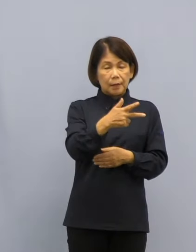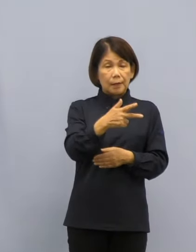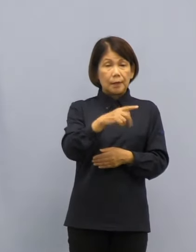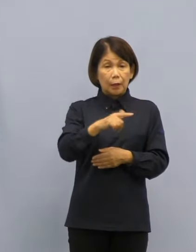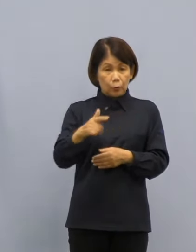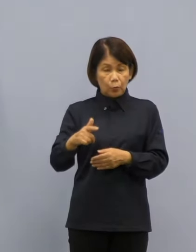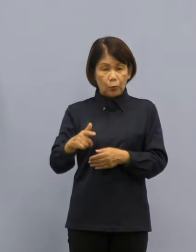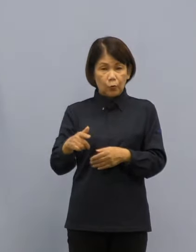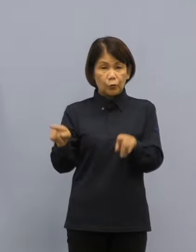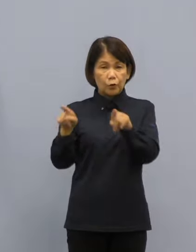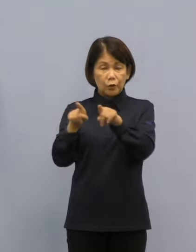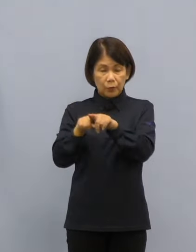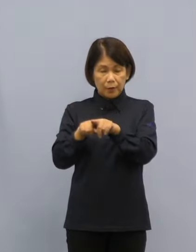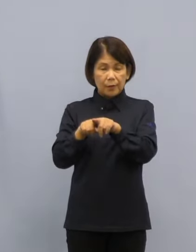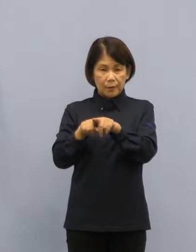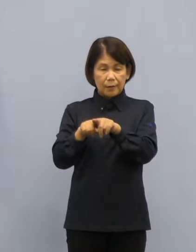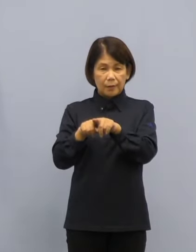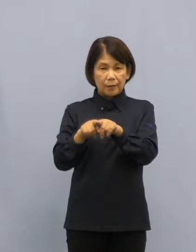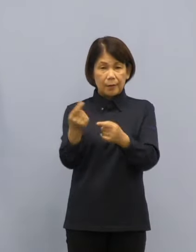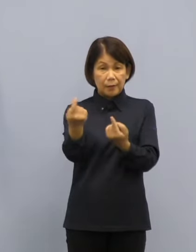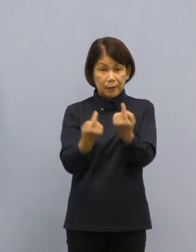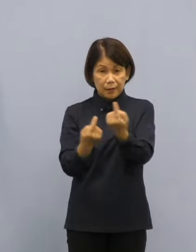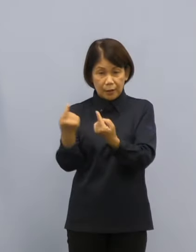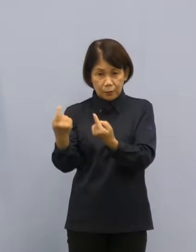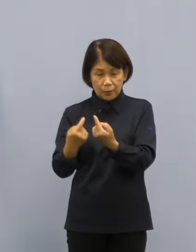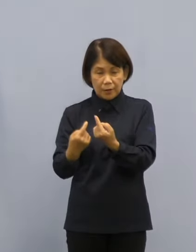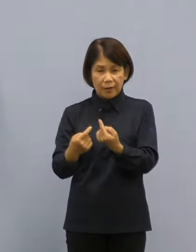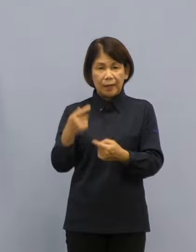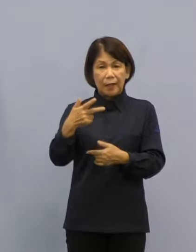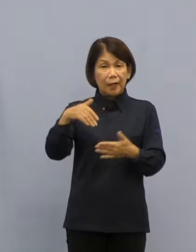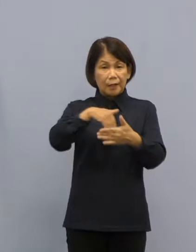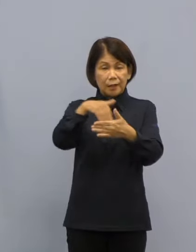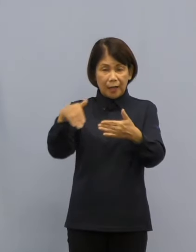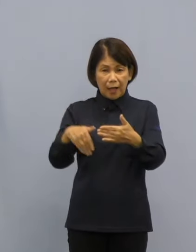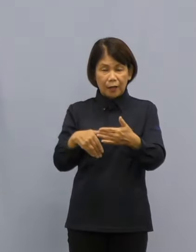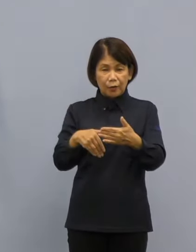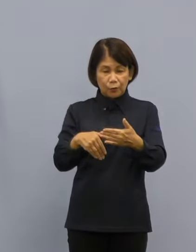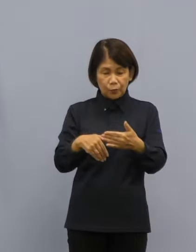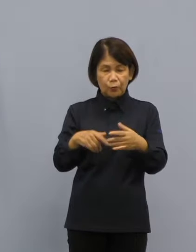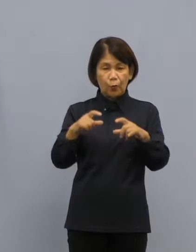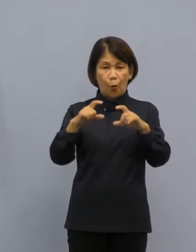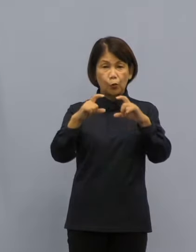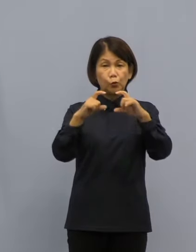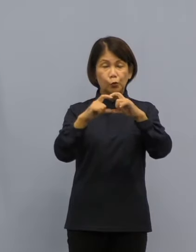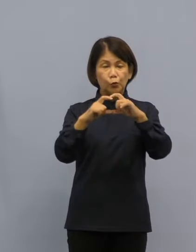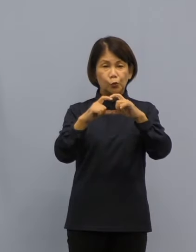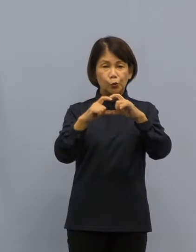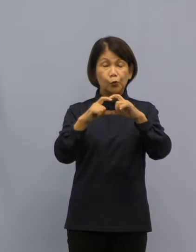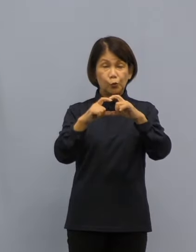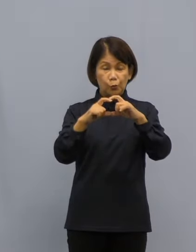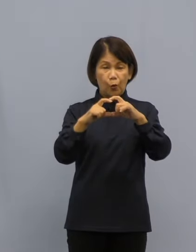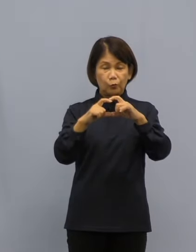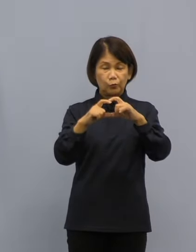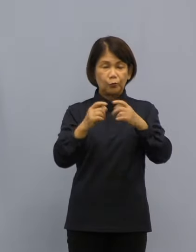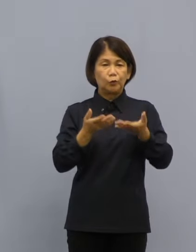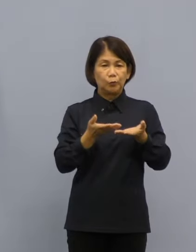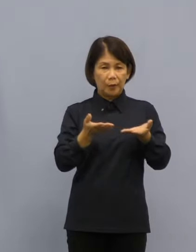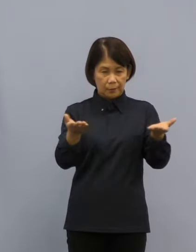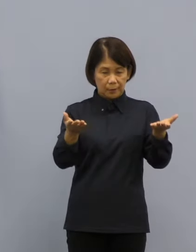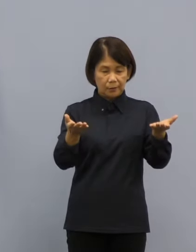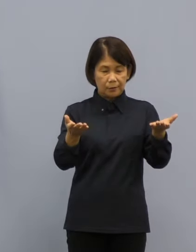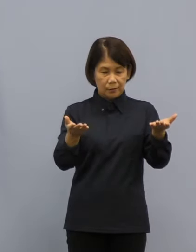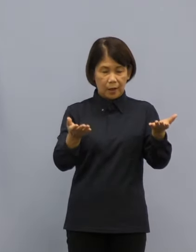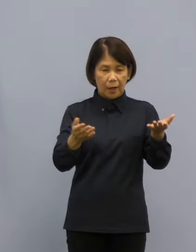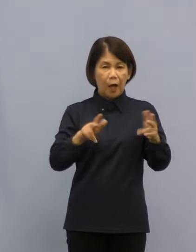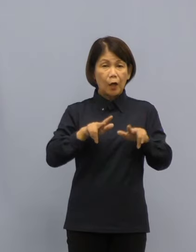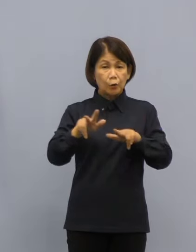て、来た人に市内で使えるクーポンを配ったりとか、箱自体もそもそも県営ですしかなり行政